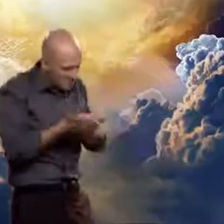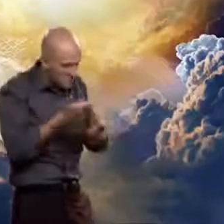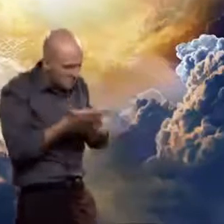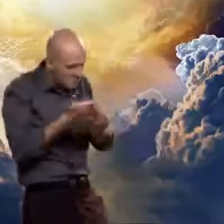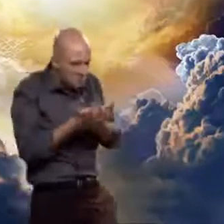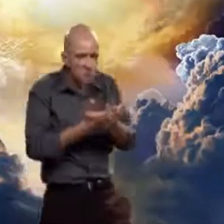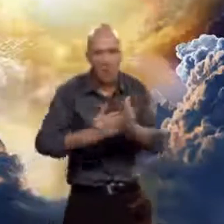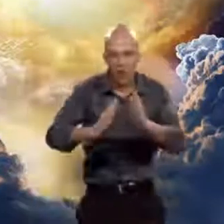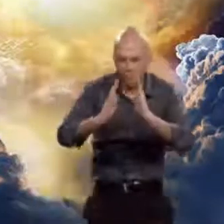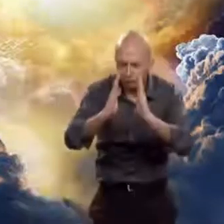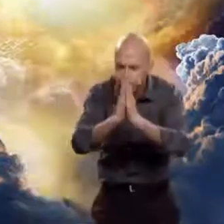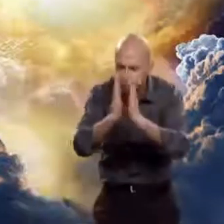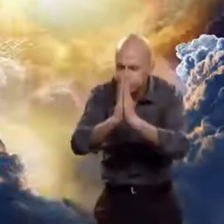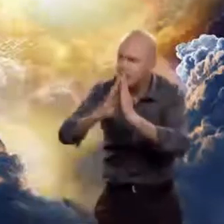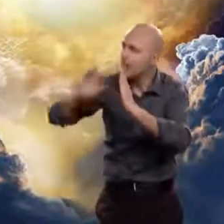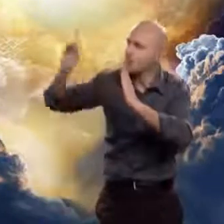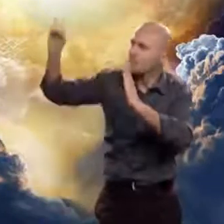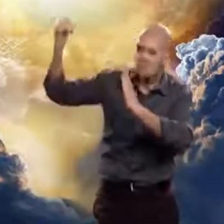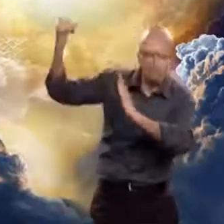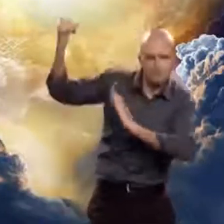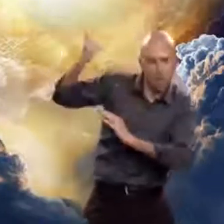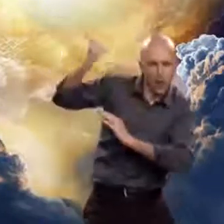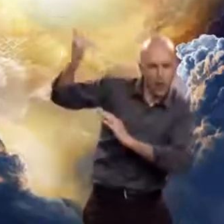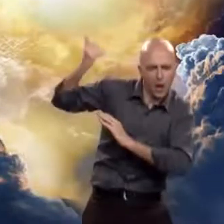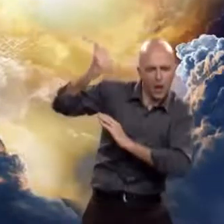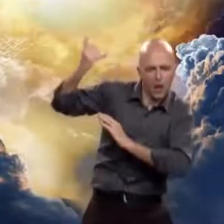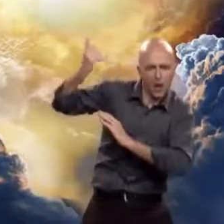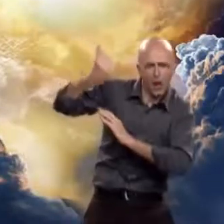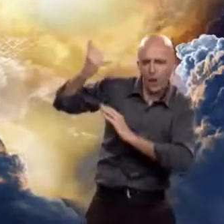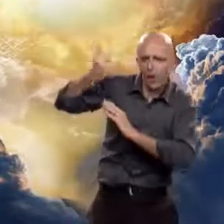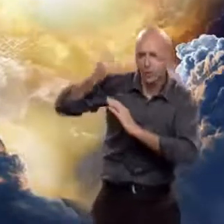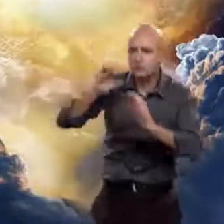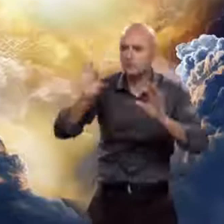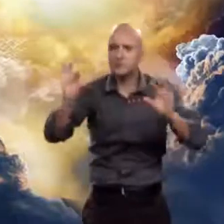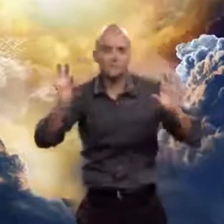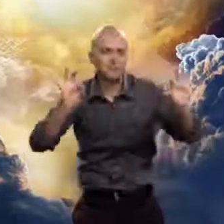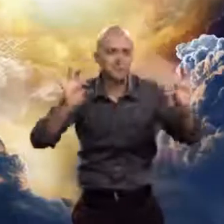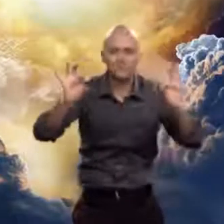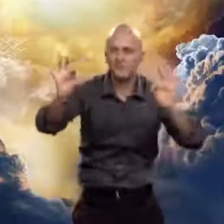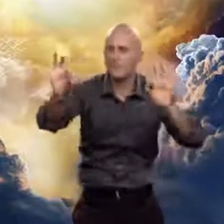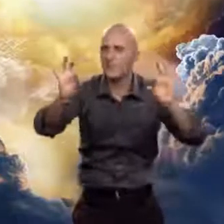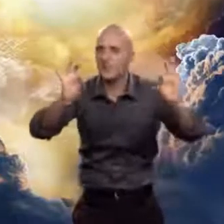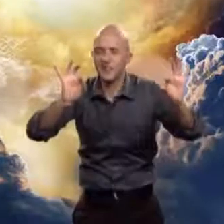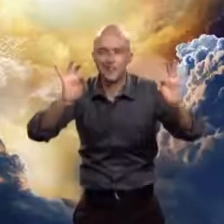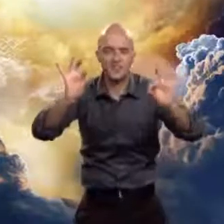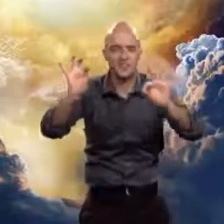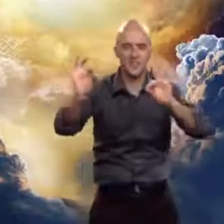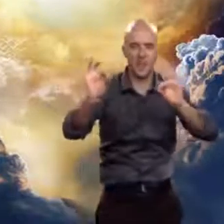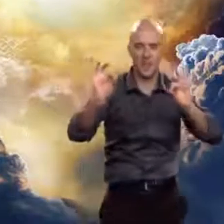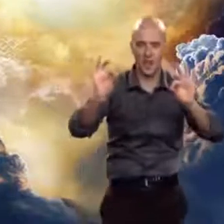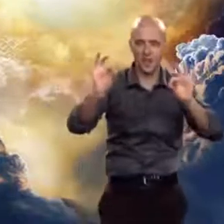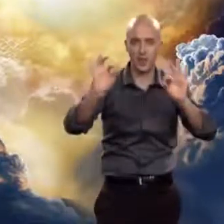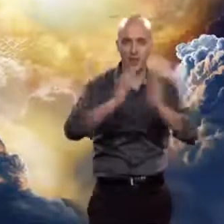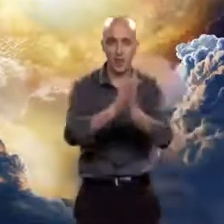Senhor? Precisamos buscar agora uma experiência profunda e viva nas coisas de Deus. Não temos sequer